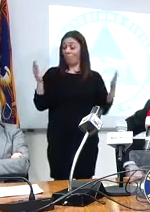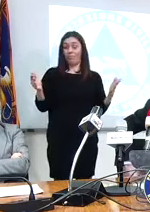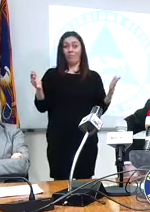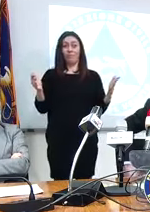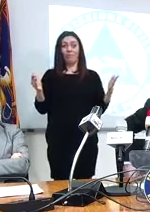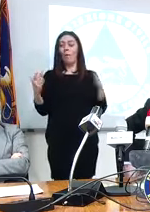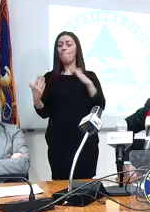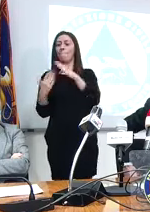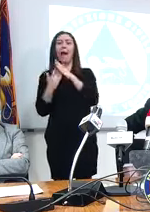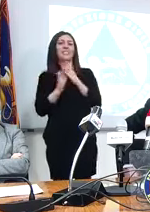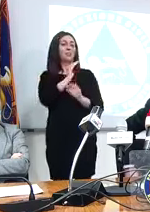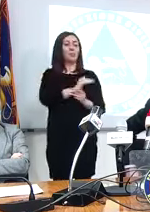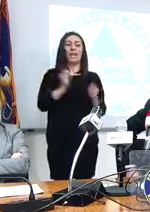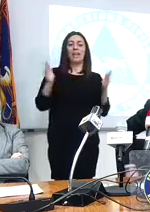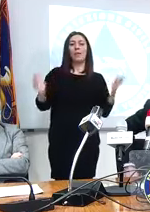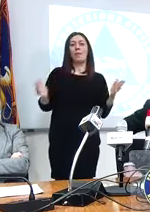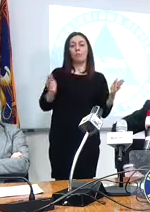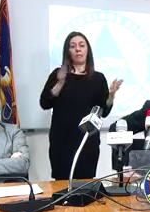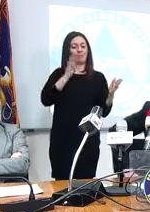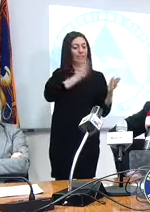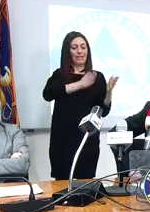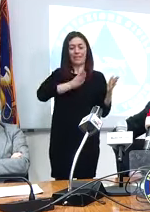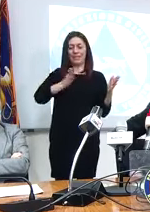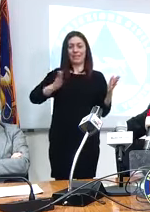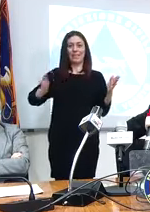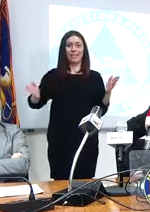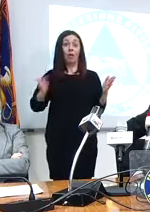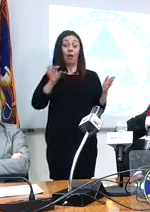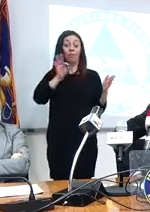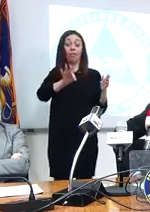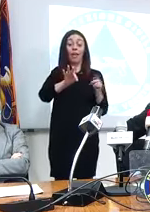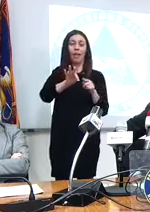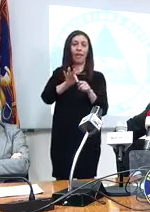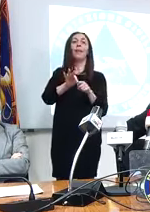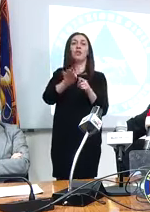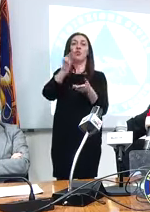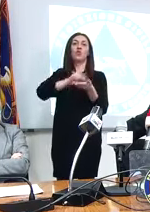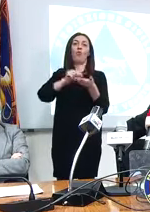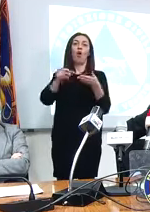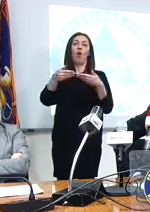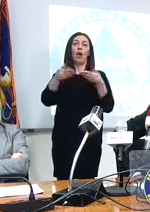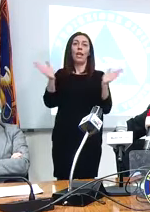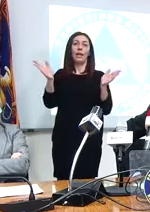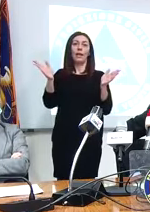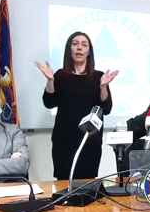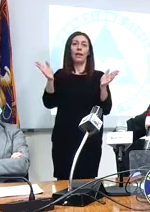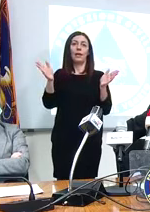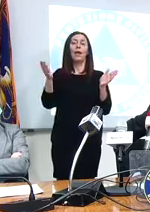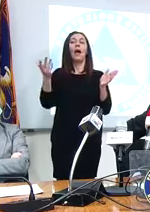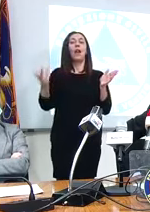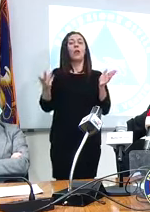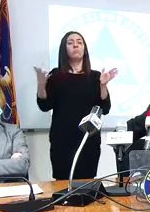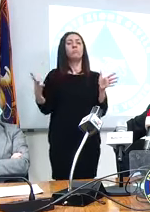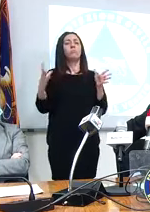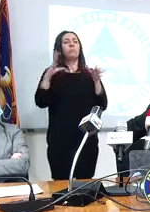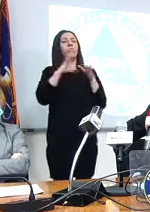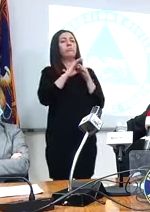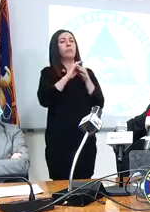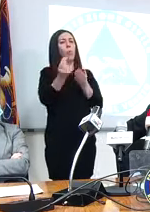proporzionali. Uno di questi è quello della riapertura delle scuole. Proprio per questo abbiamo recuperato un progetto della dottoressa